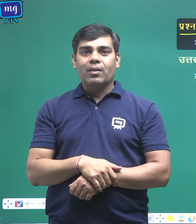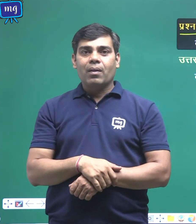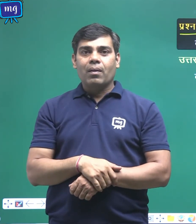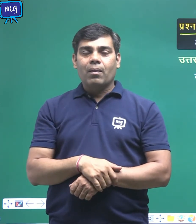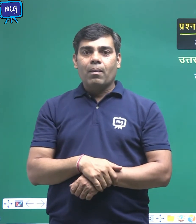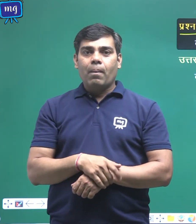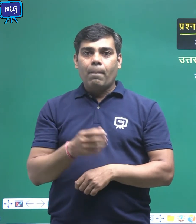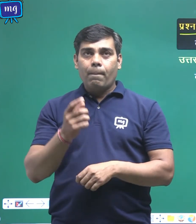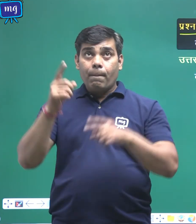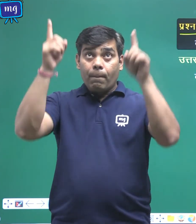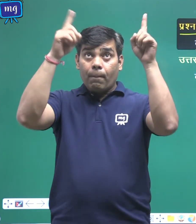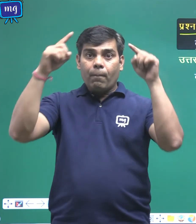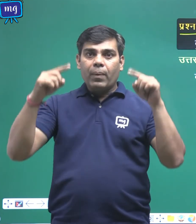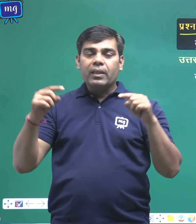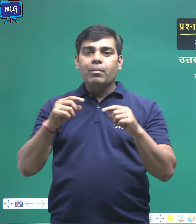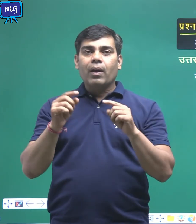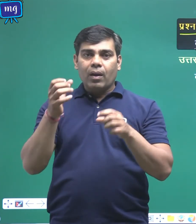प्रतिमा